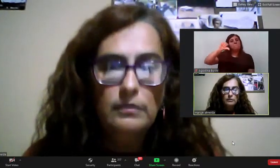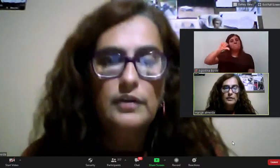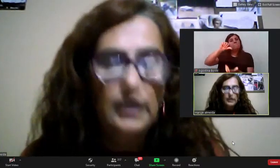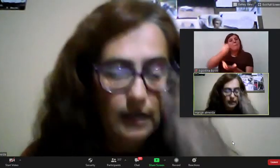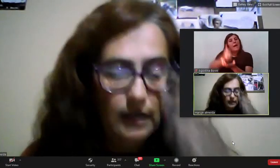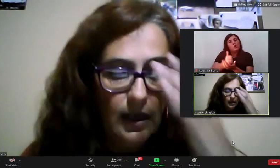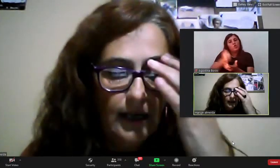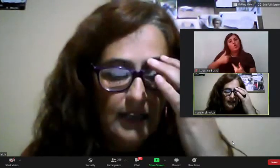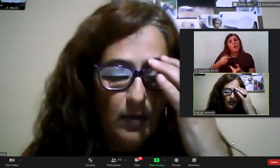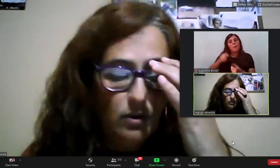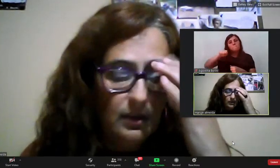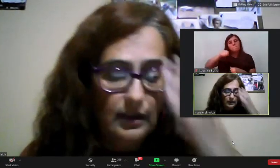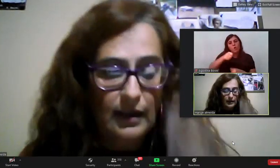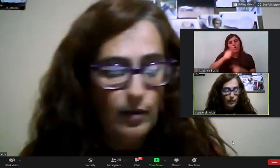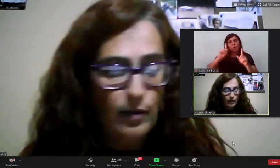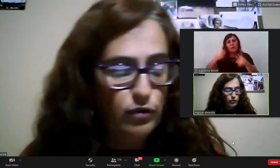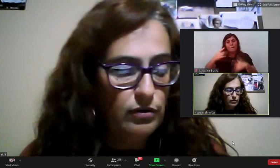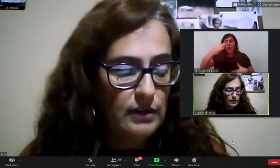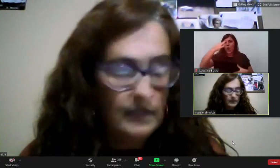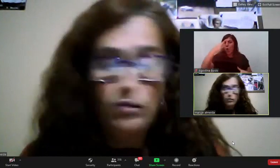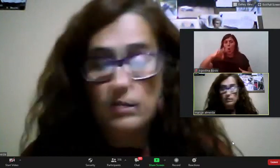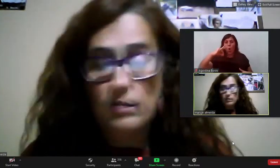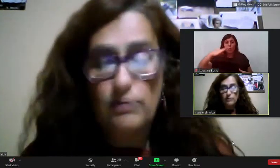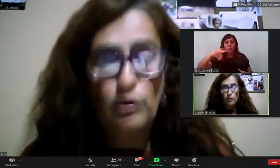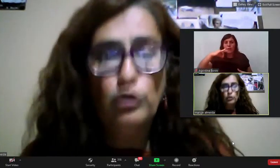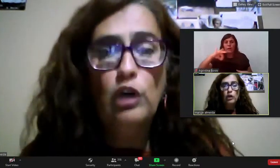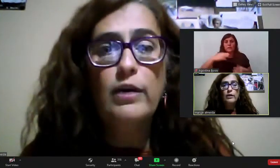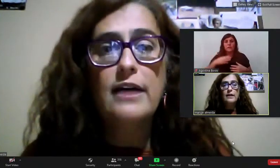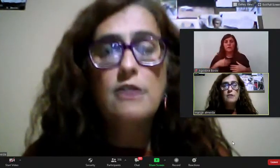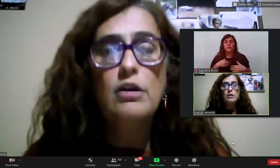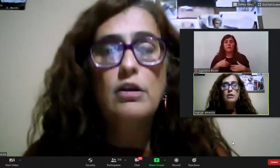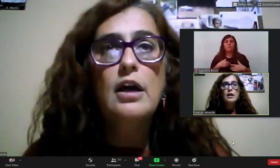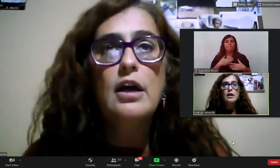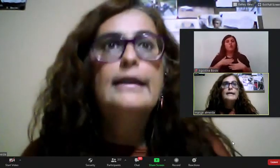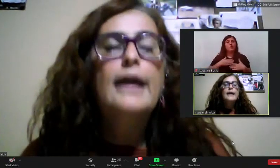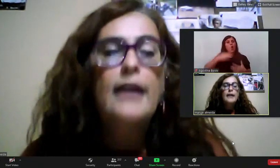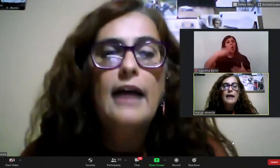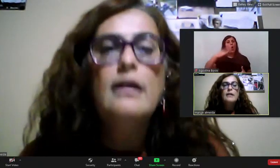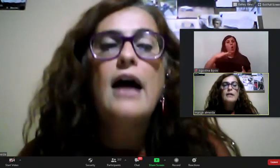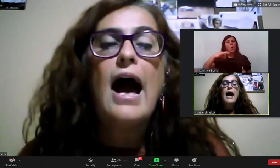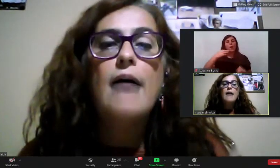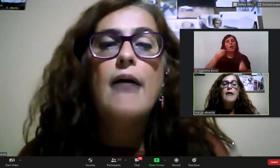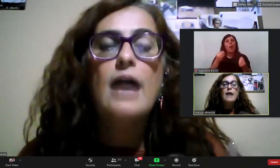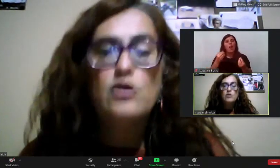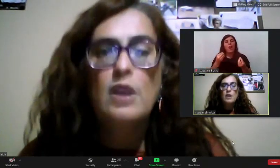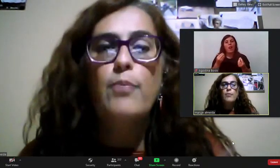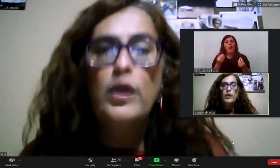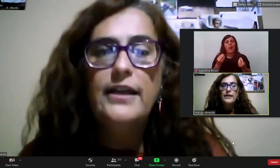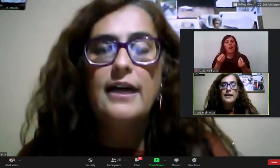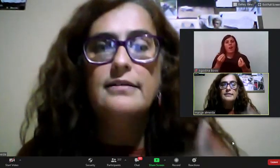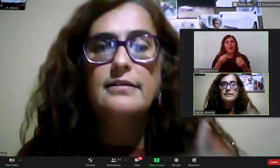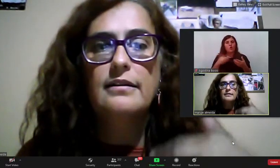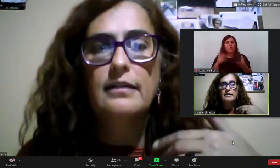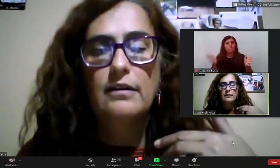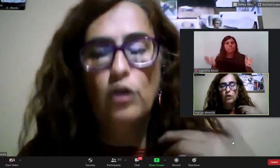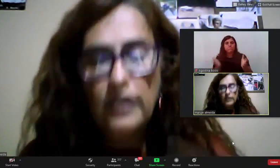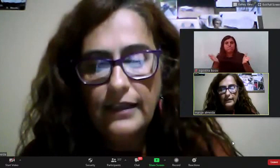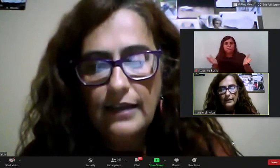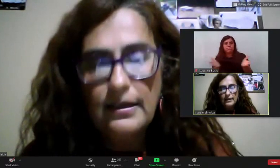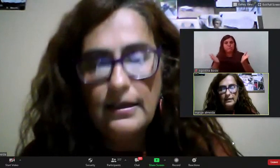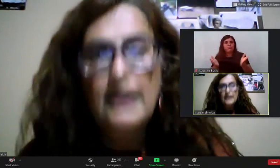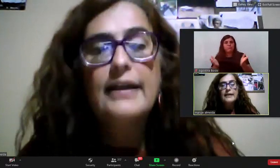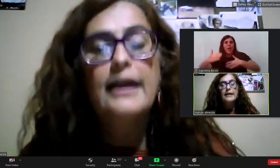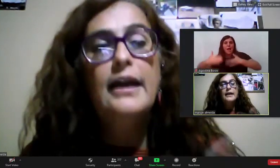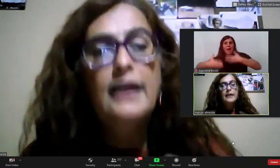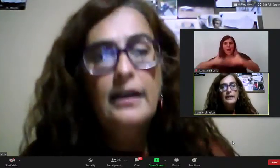obligación, ¿sí?, y tenemos, digamos, sí, sobre todo la obligación de generar acciones políticas